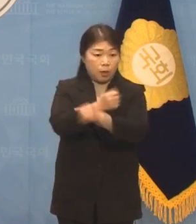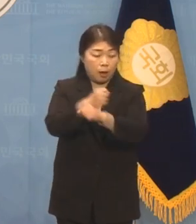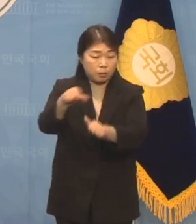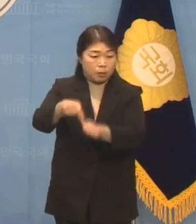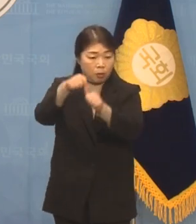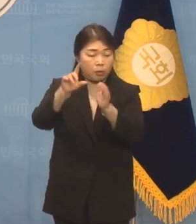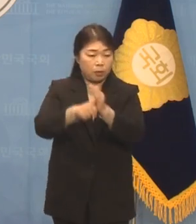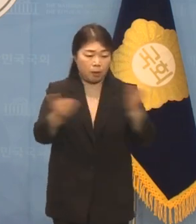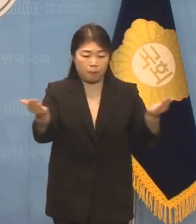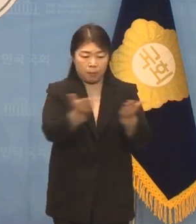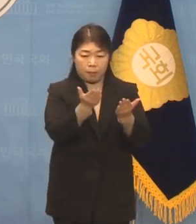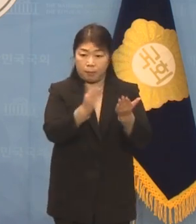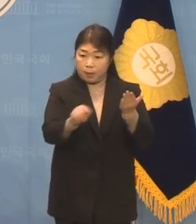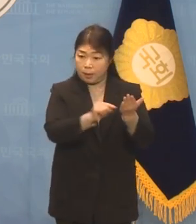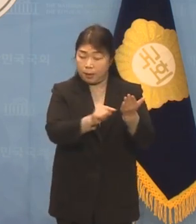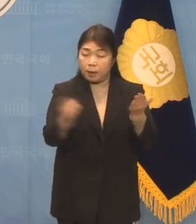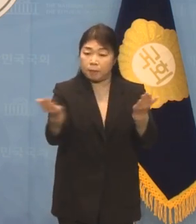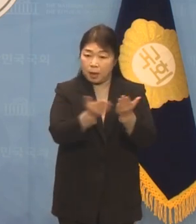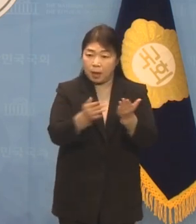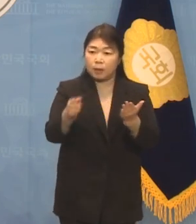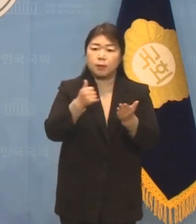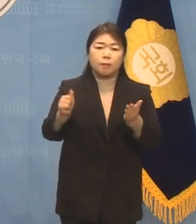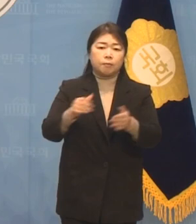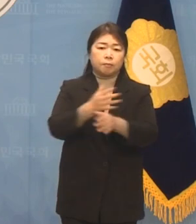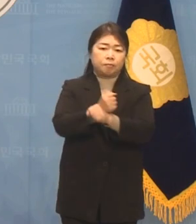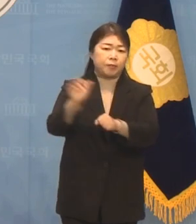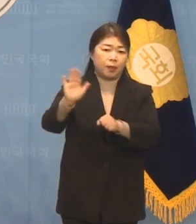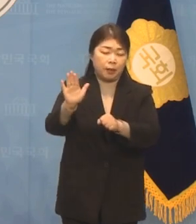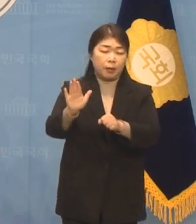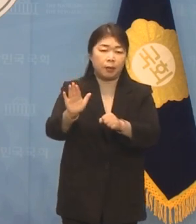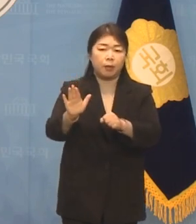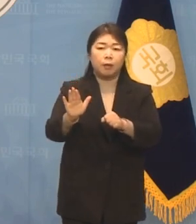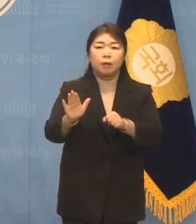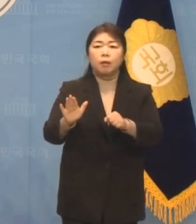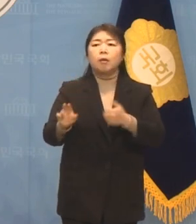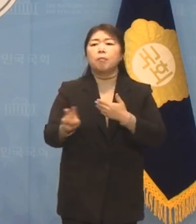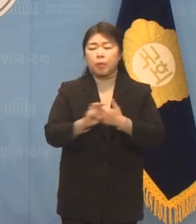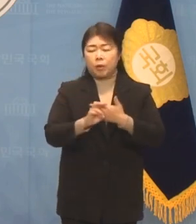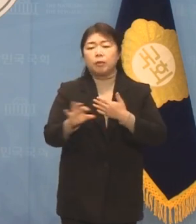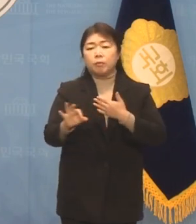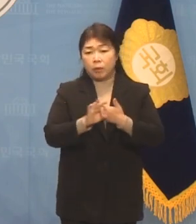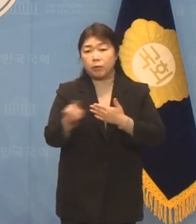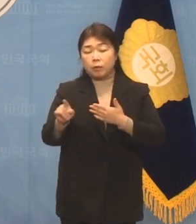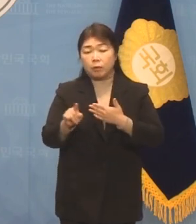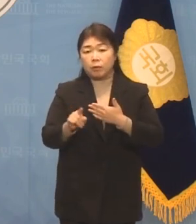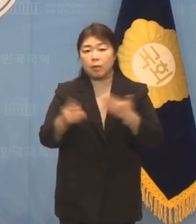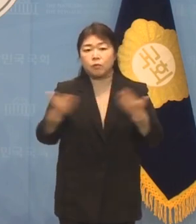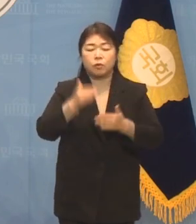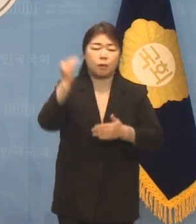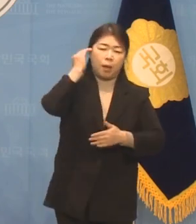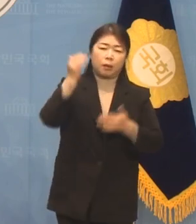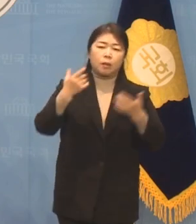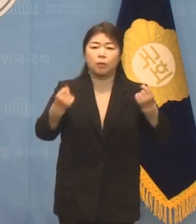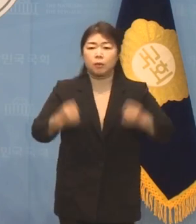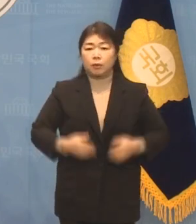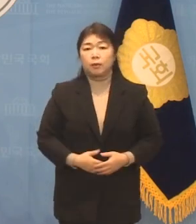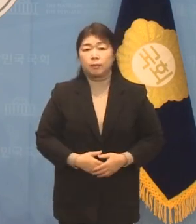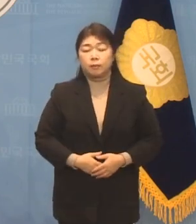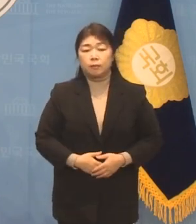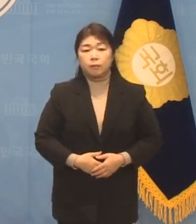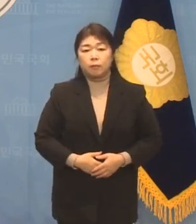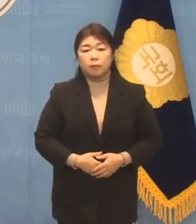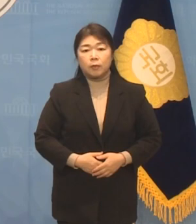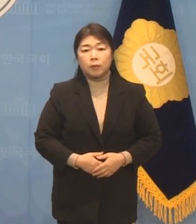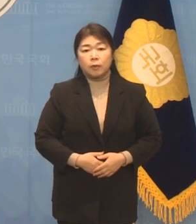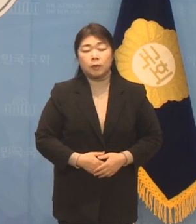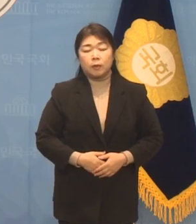제40조 취업 방해 금지 조항을 위반한 것입니다. 쿠팡은 일용직 노동자들을 대상으로